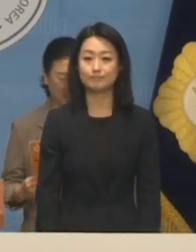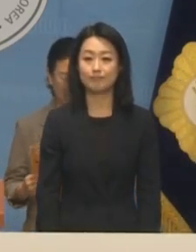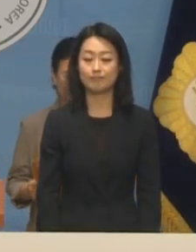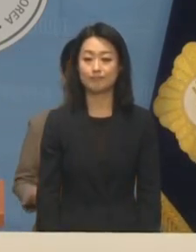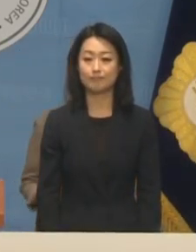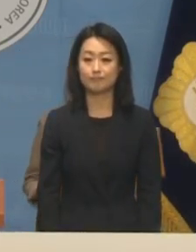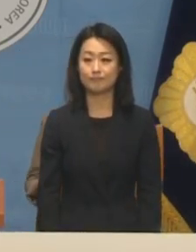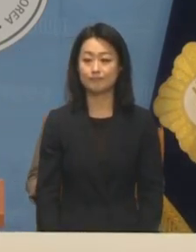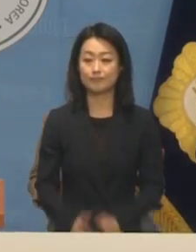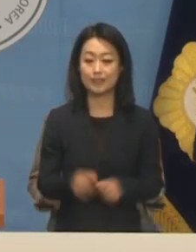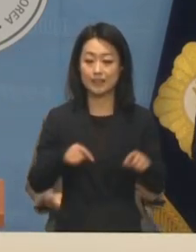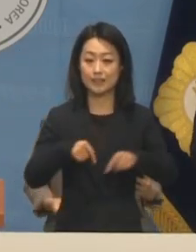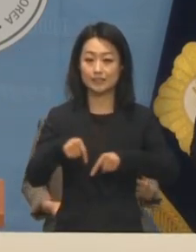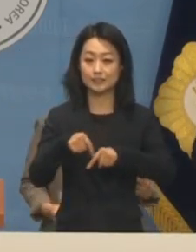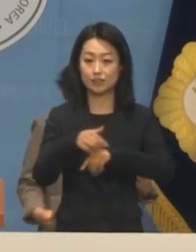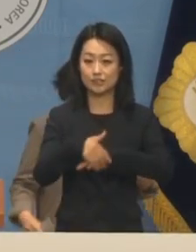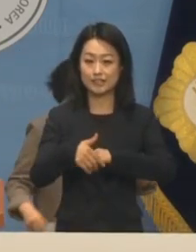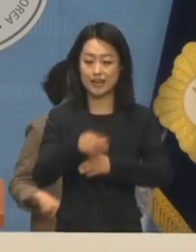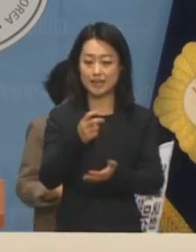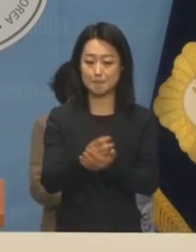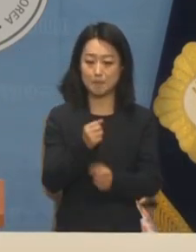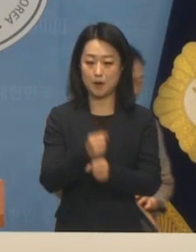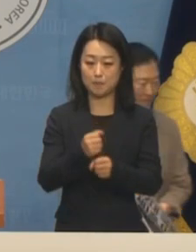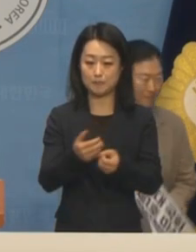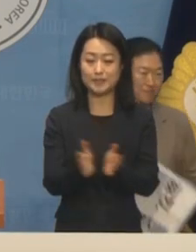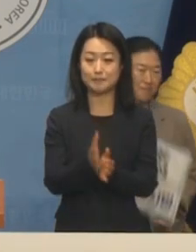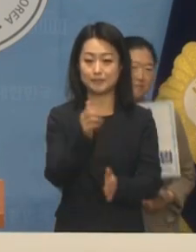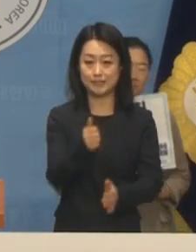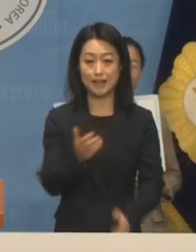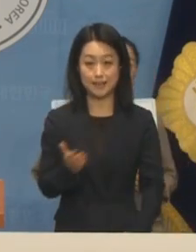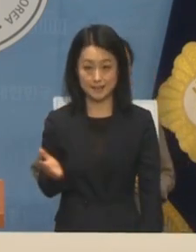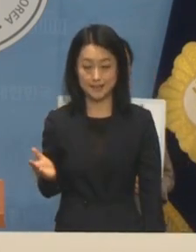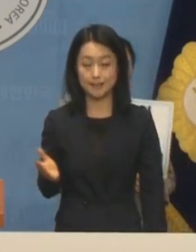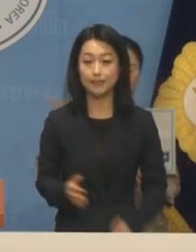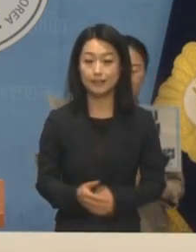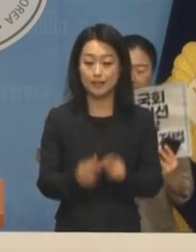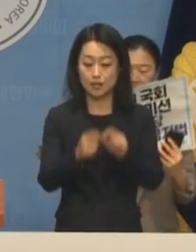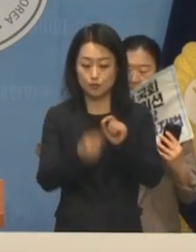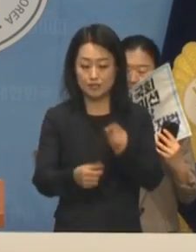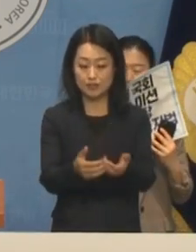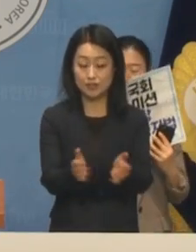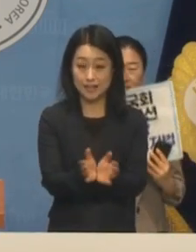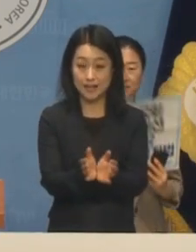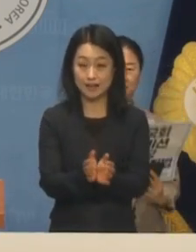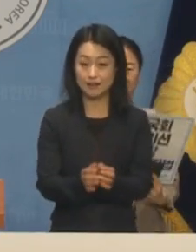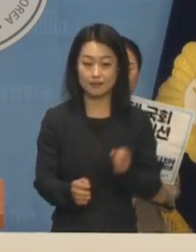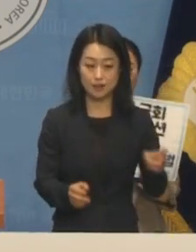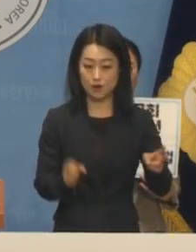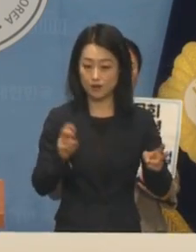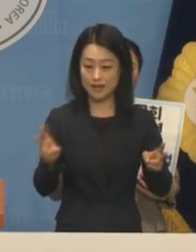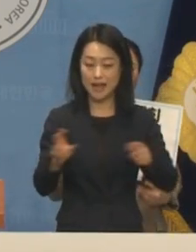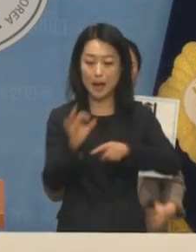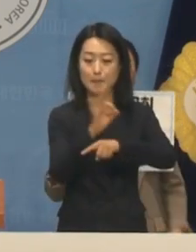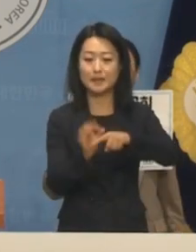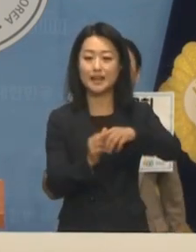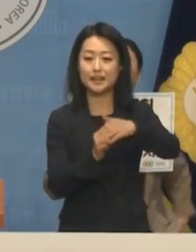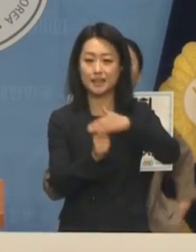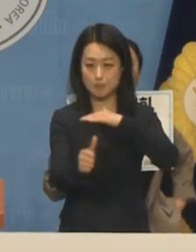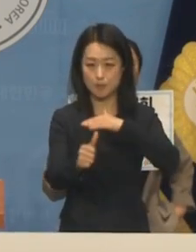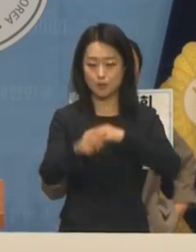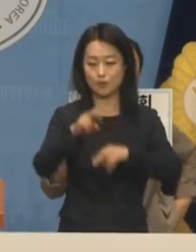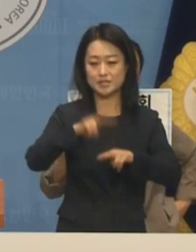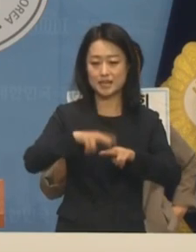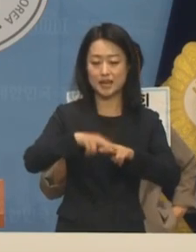네, 경실련 정치입법팀 서의연 팀장이라 합니다. 위성정당은 거대 양당의 비례대표 의석 확보를 위한